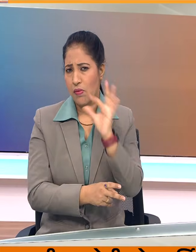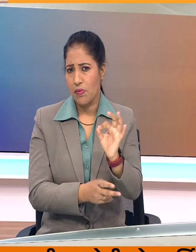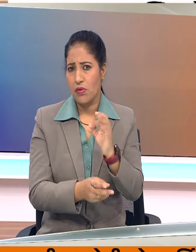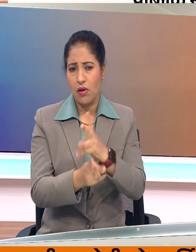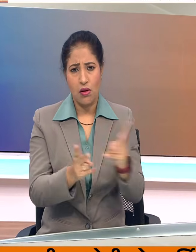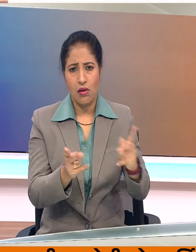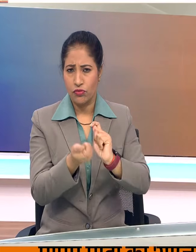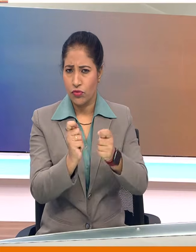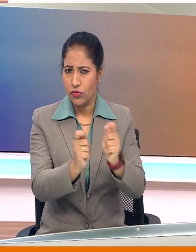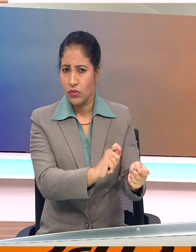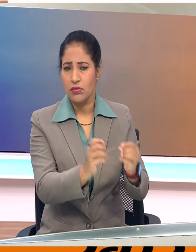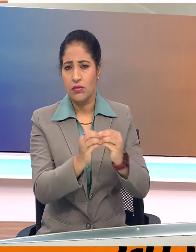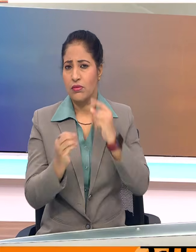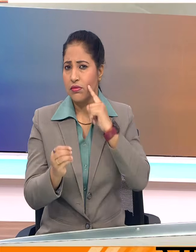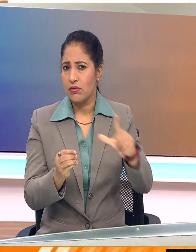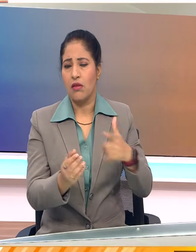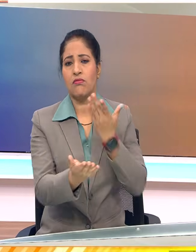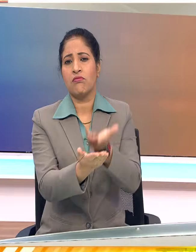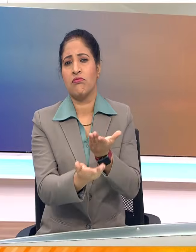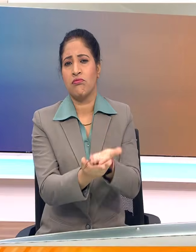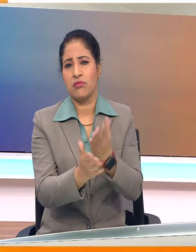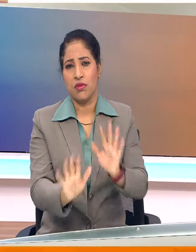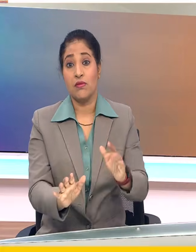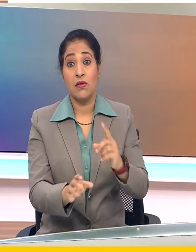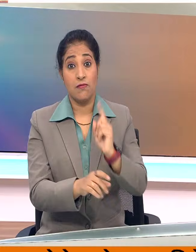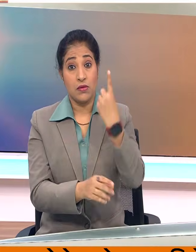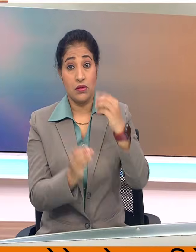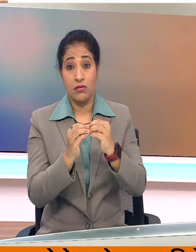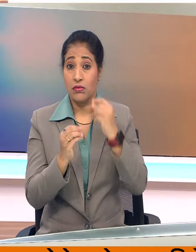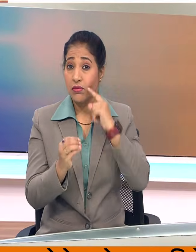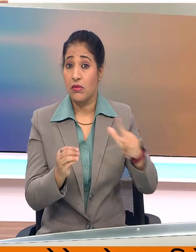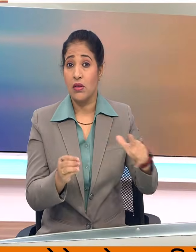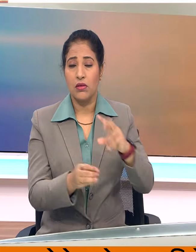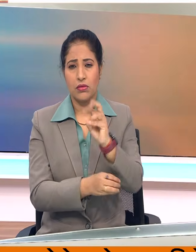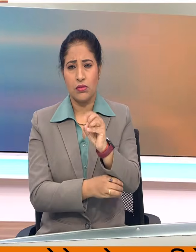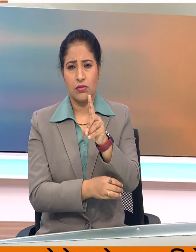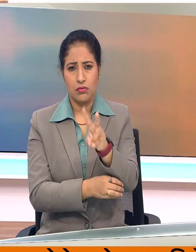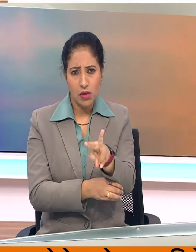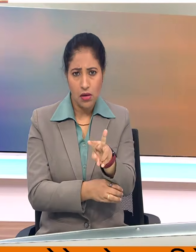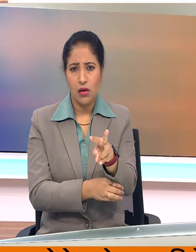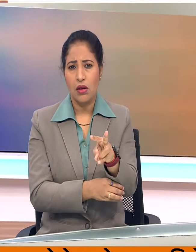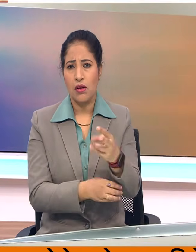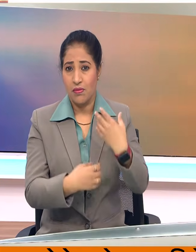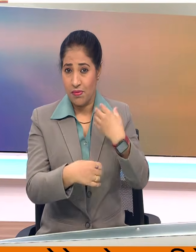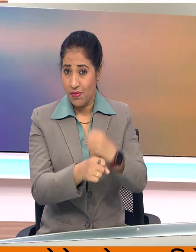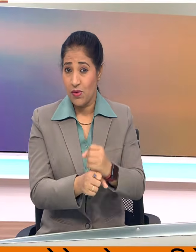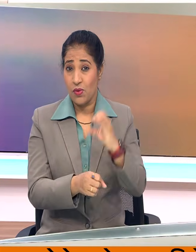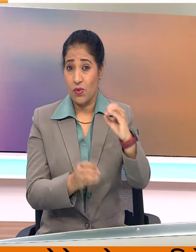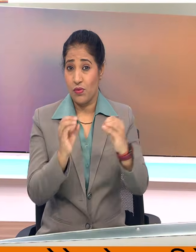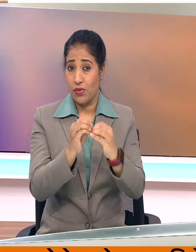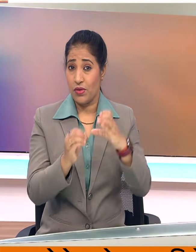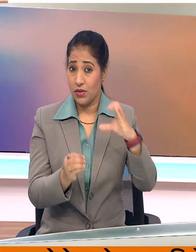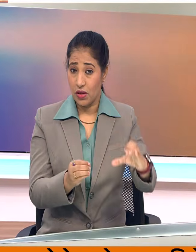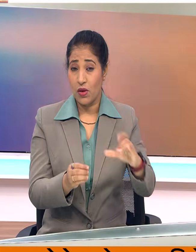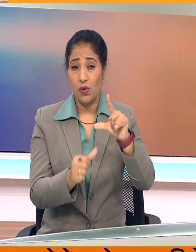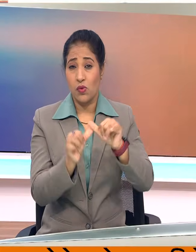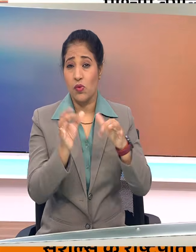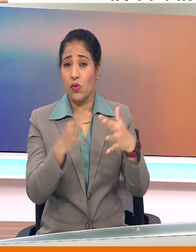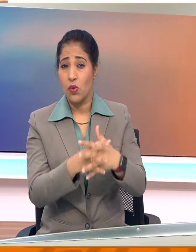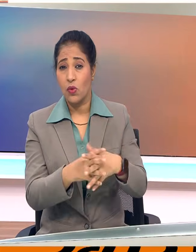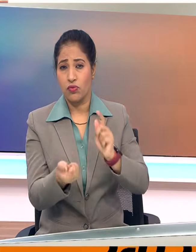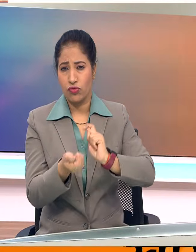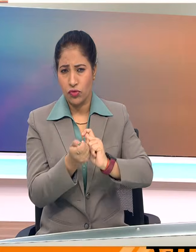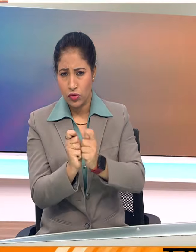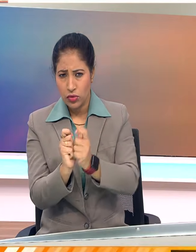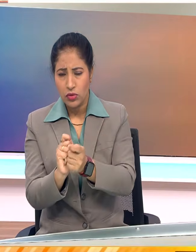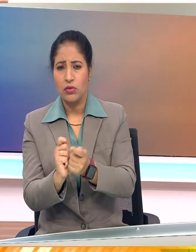संशोधन विधेयक पेश करने जा रही है। पहले विधेयक के तहत वर्ष 2012 में बनाए गए ओबीसी कानून में